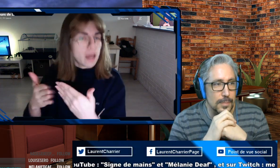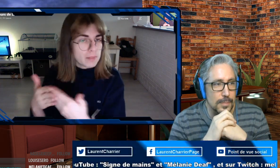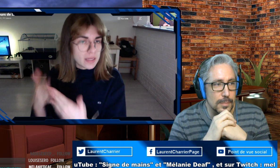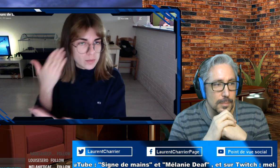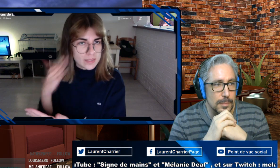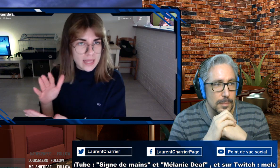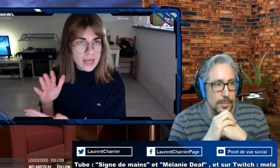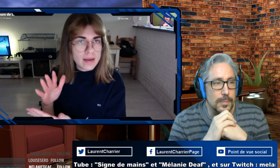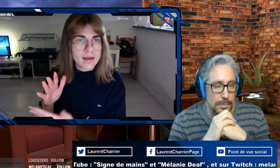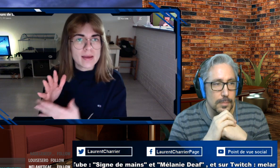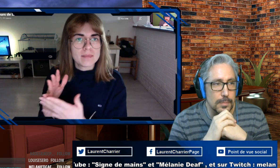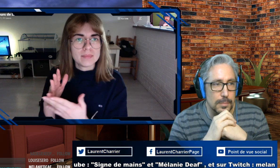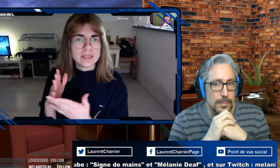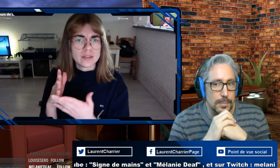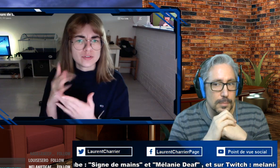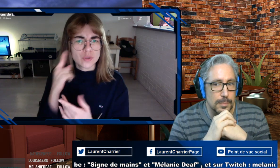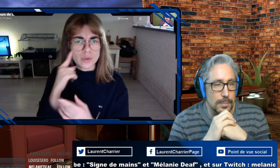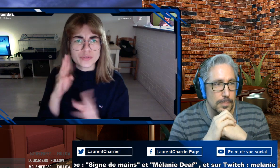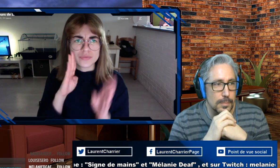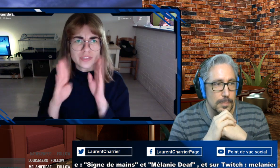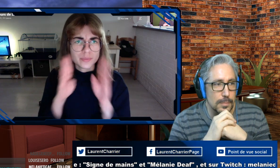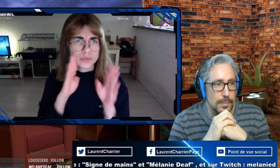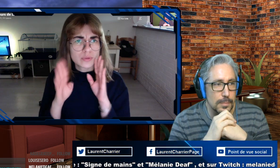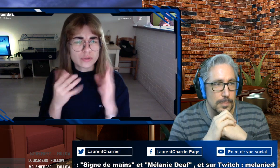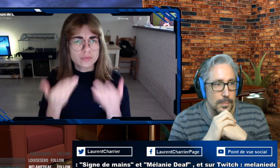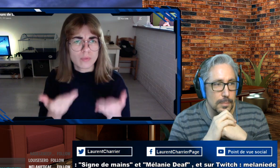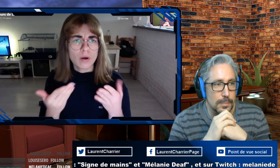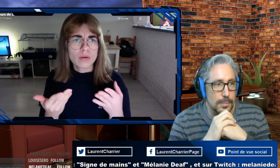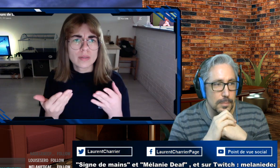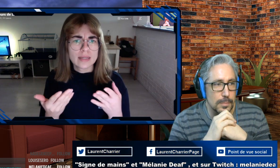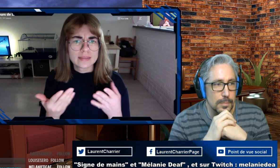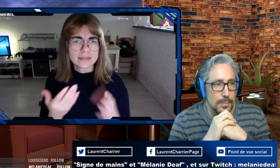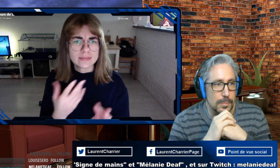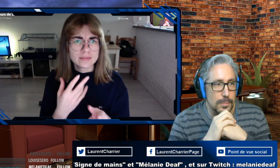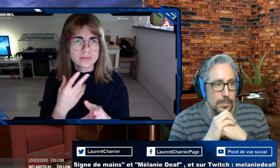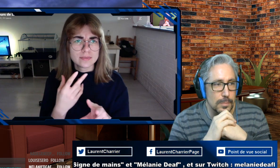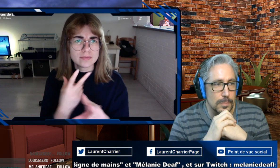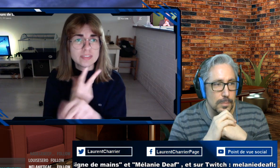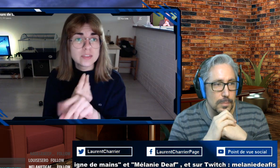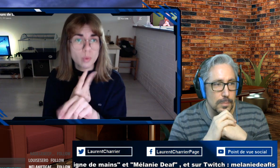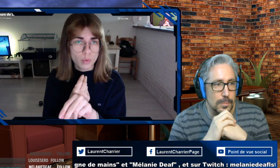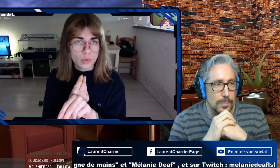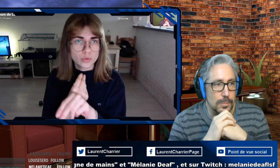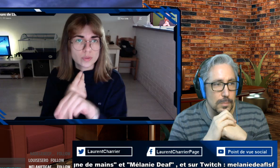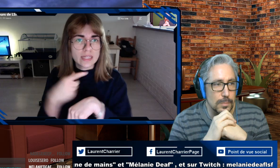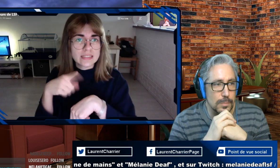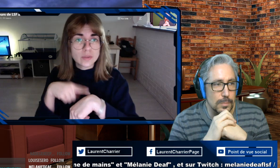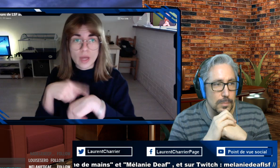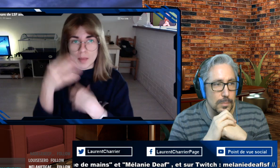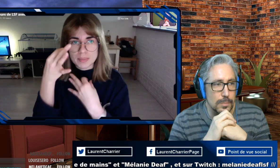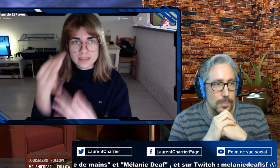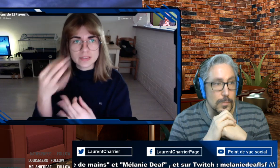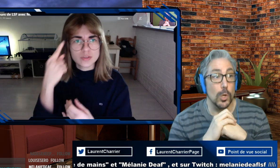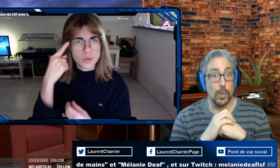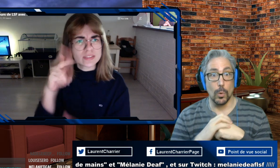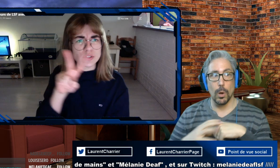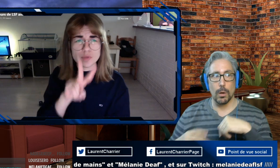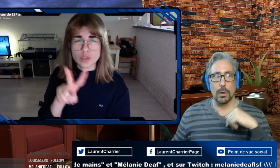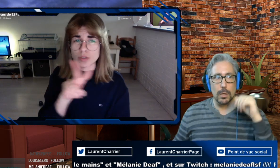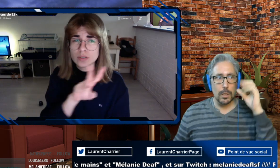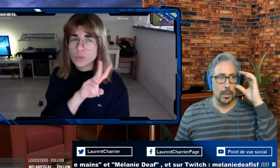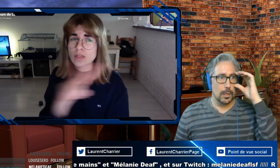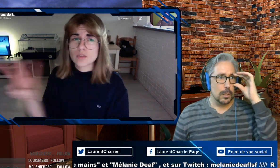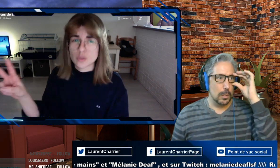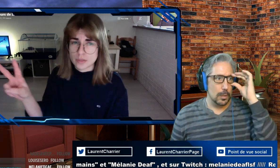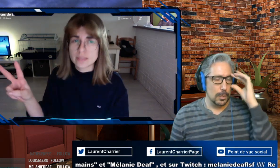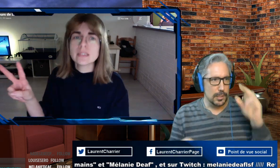t'es fermé, tu sais. Mais je crois que c'est fini. En ce moment, il y a des vidéos. Donc, il y a des deux précis. Je crois que c'est le